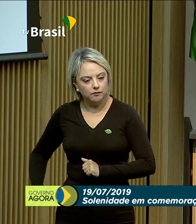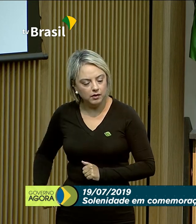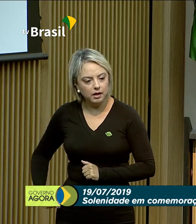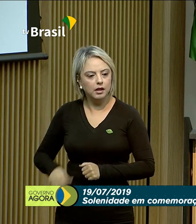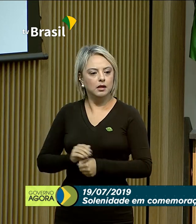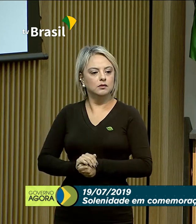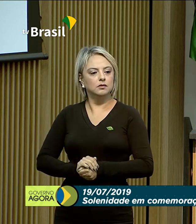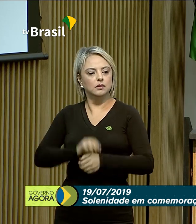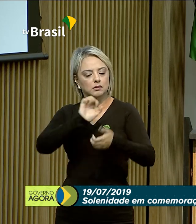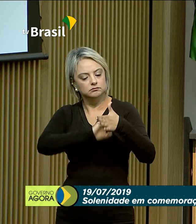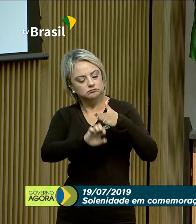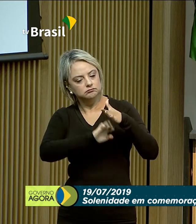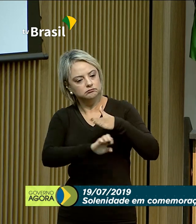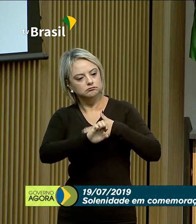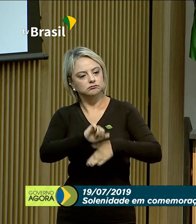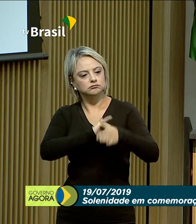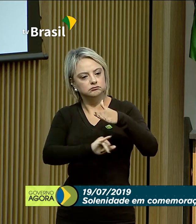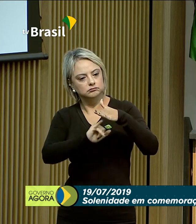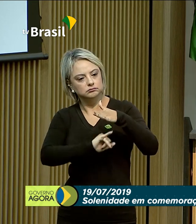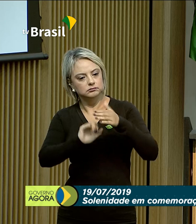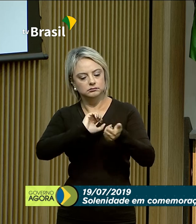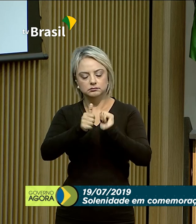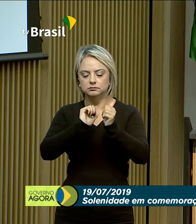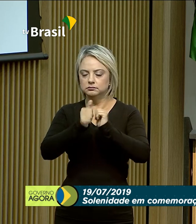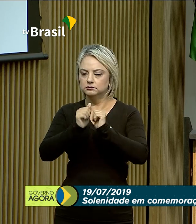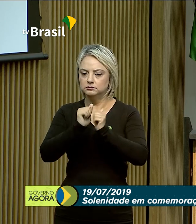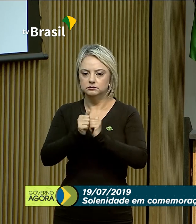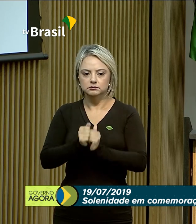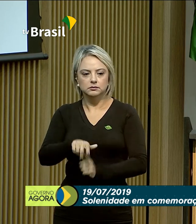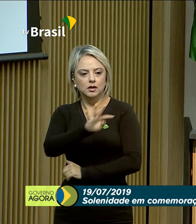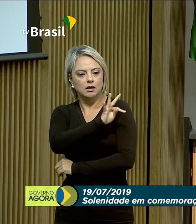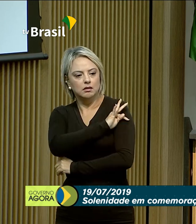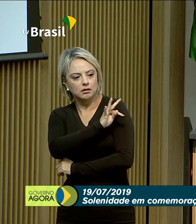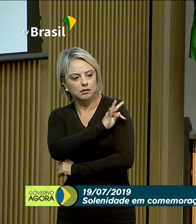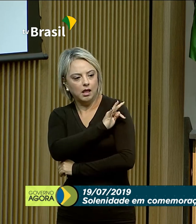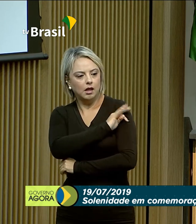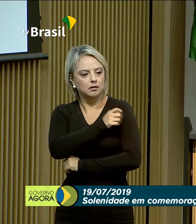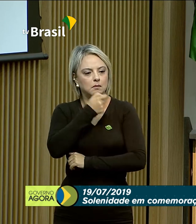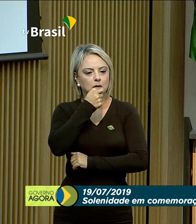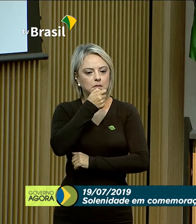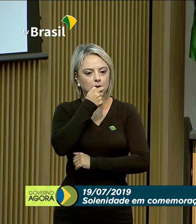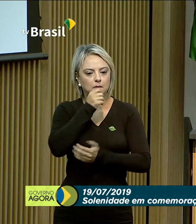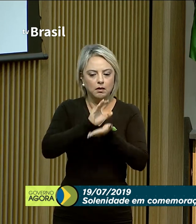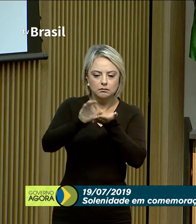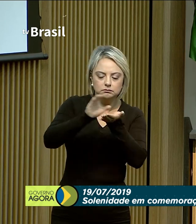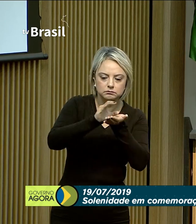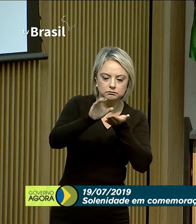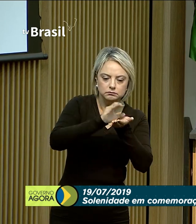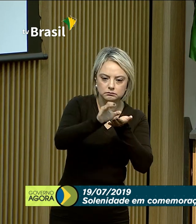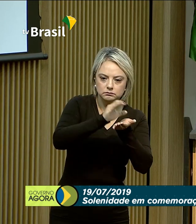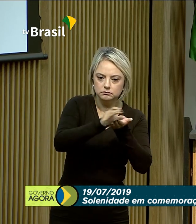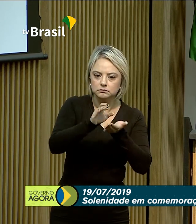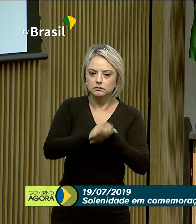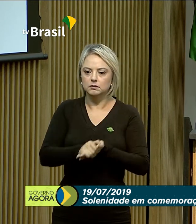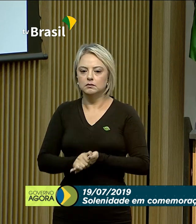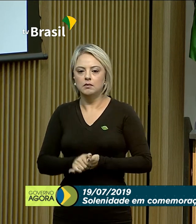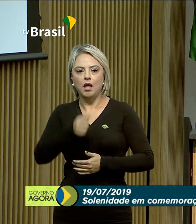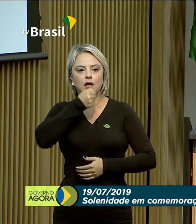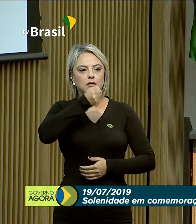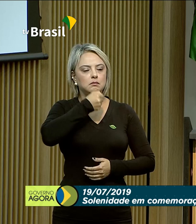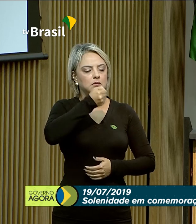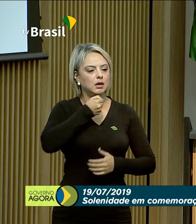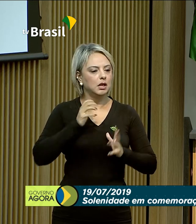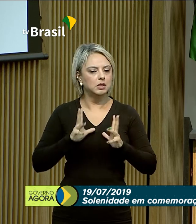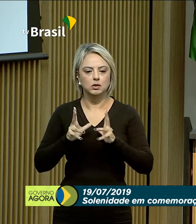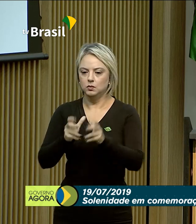entidades de administração e prática do futebol, atletas, árbitros, treinadores, investidores, patrocinadores, imprensa, dentre